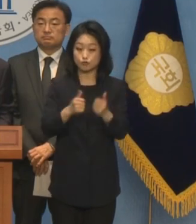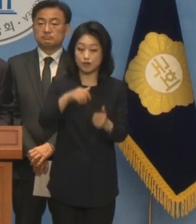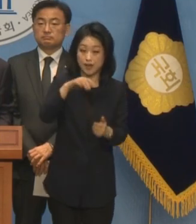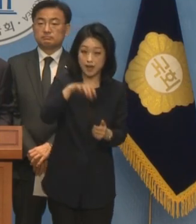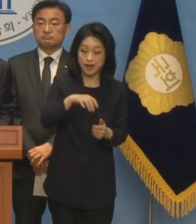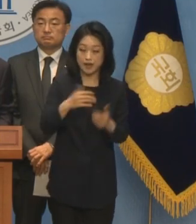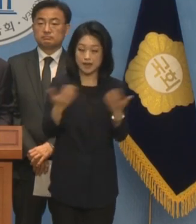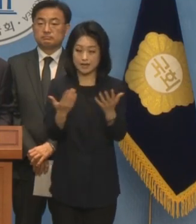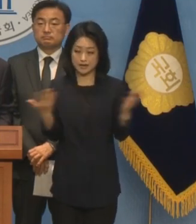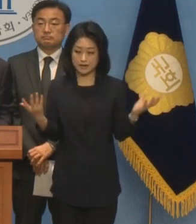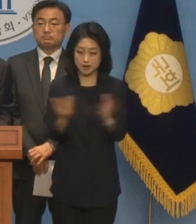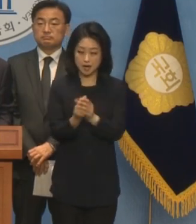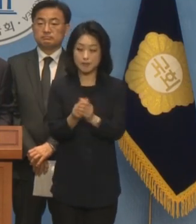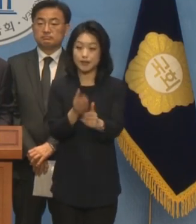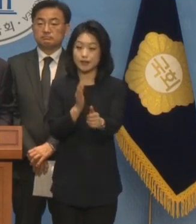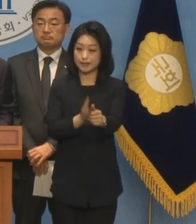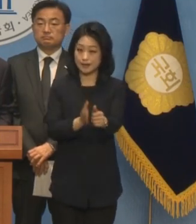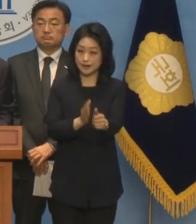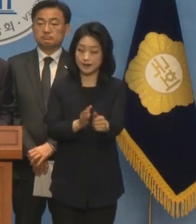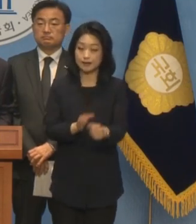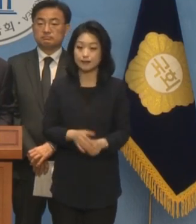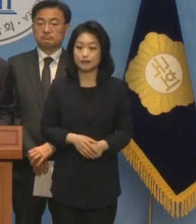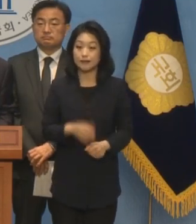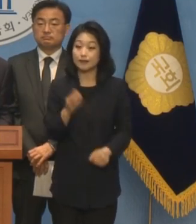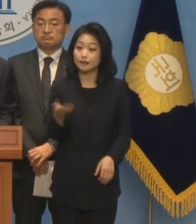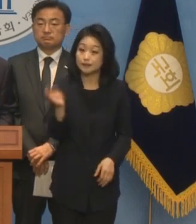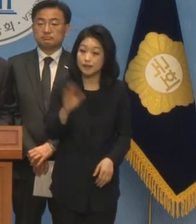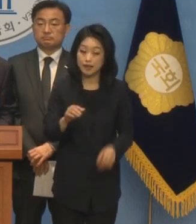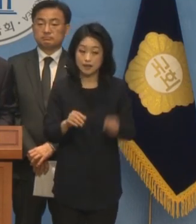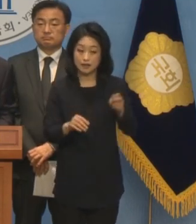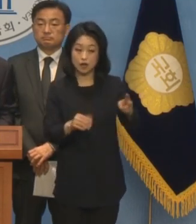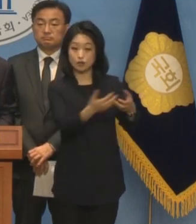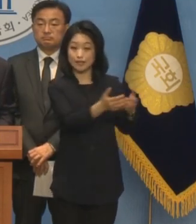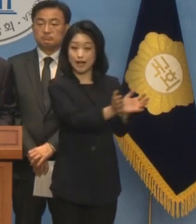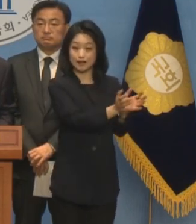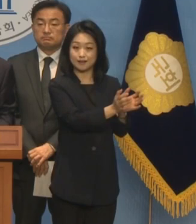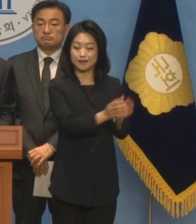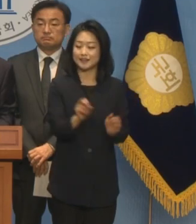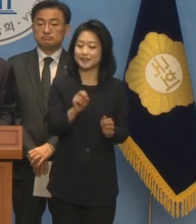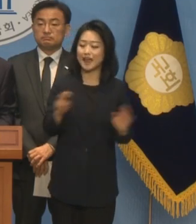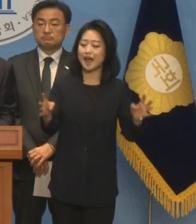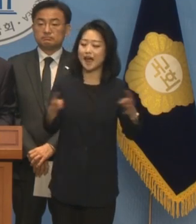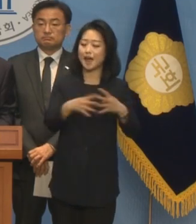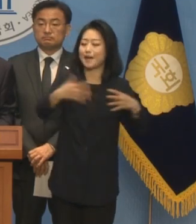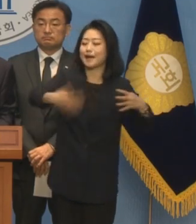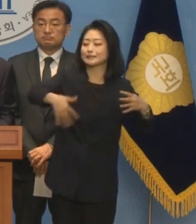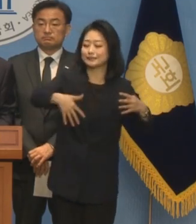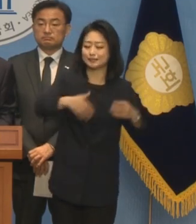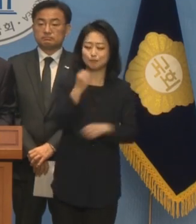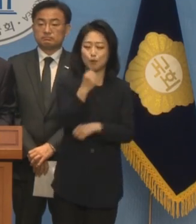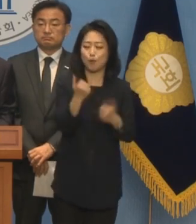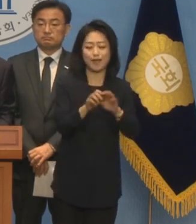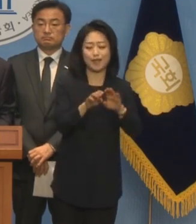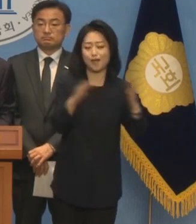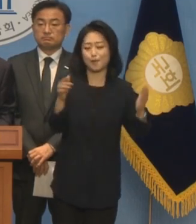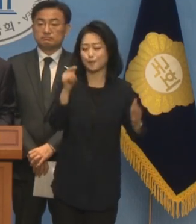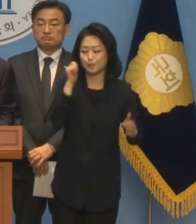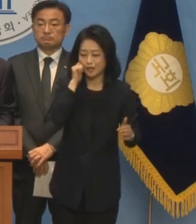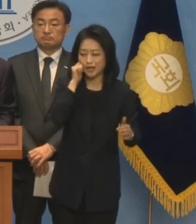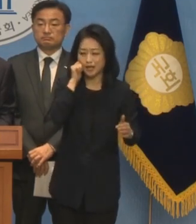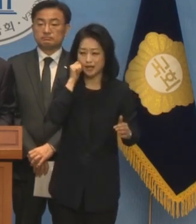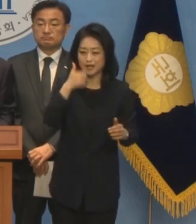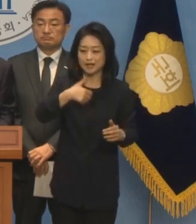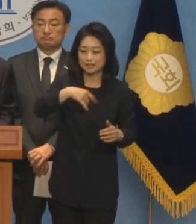다하라고 명령했습니다 그럼에도 여당은 여야 합의 없는 보내는 안 된다 채병 특검법에 대한